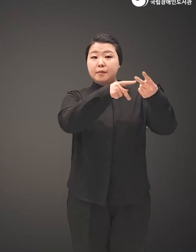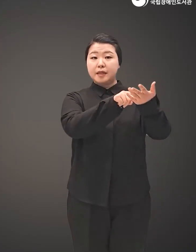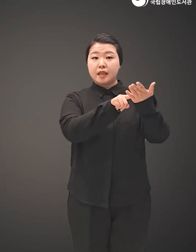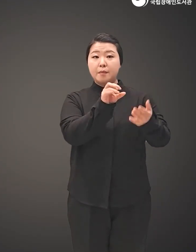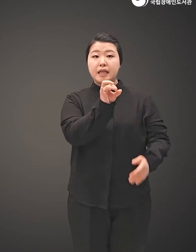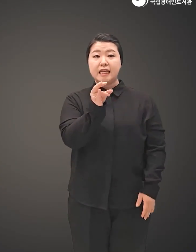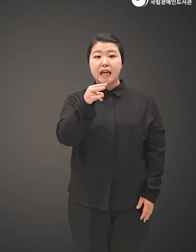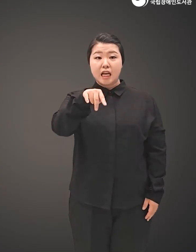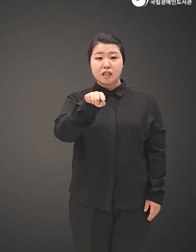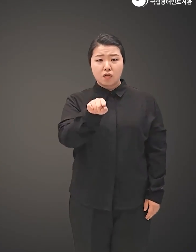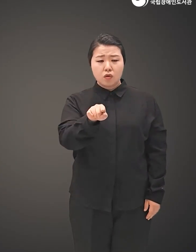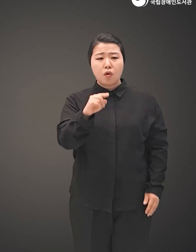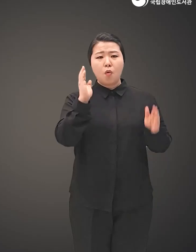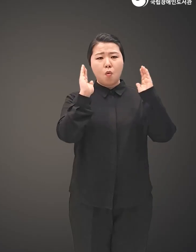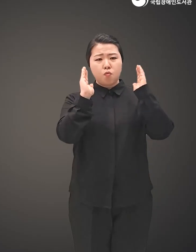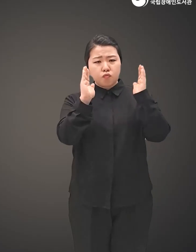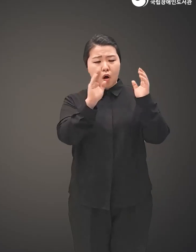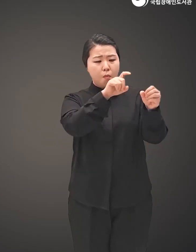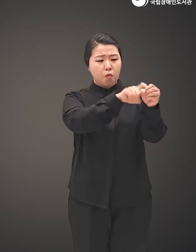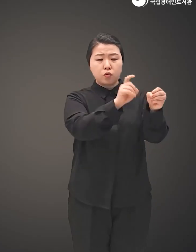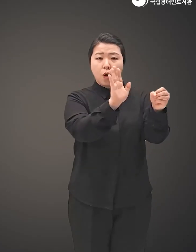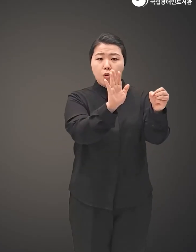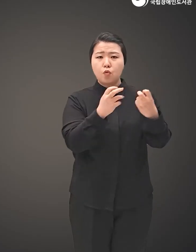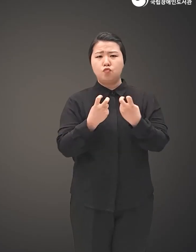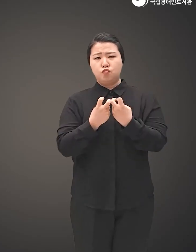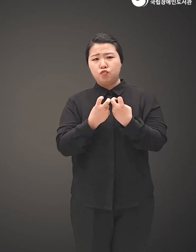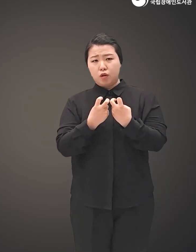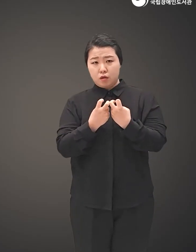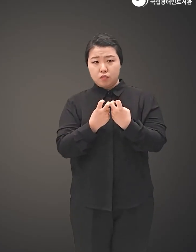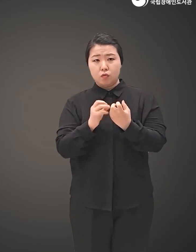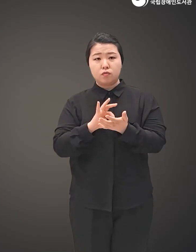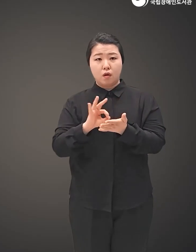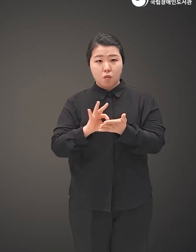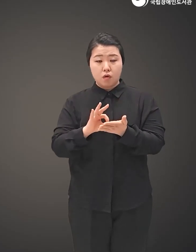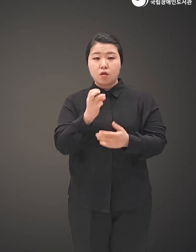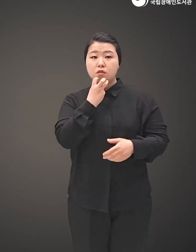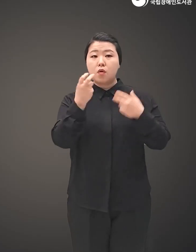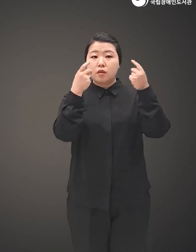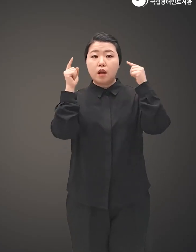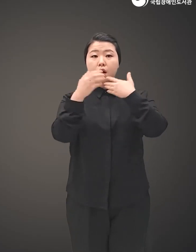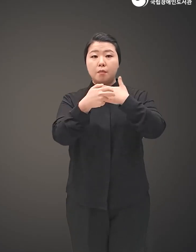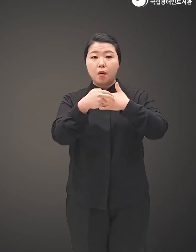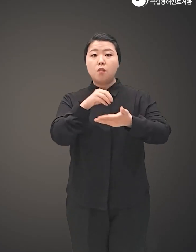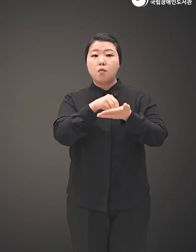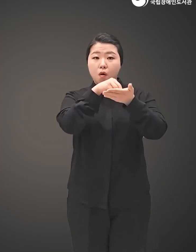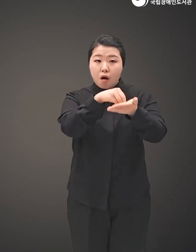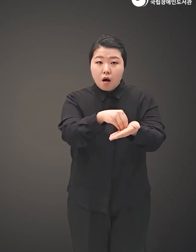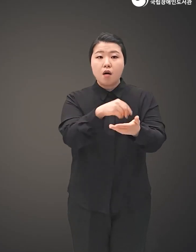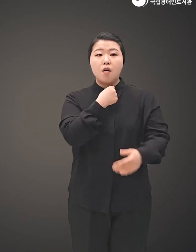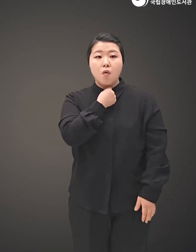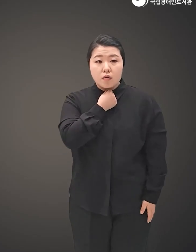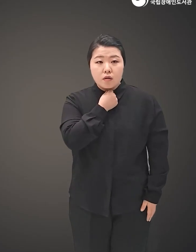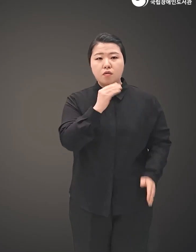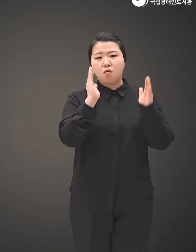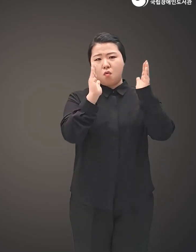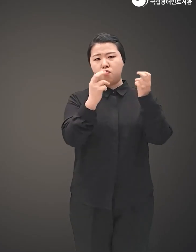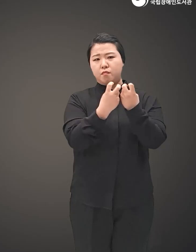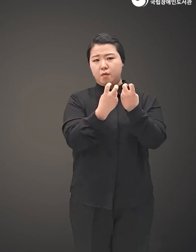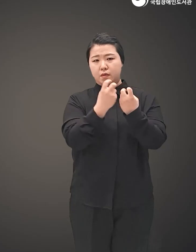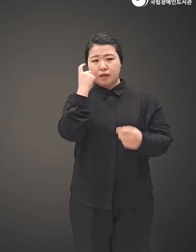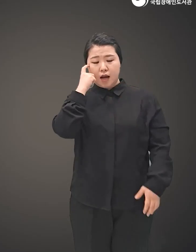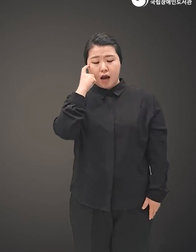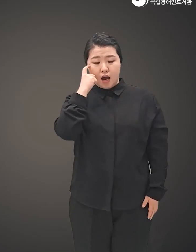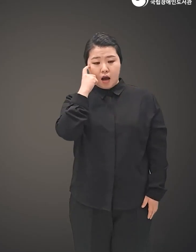드라마 속의 예서는 공부가 목적이 아니고 수단이었어요. 서울 의대를 가기 위한 수단. 공부를